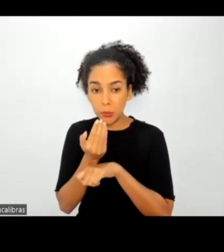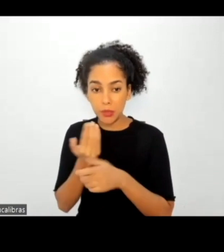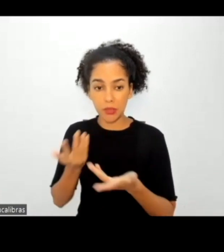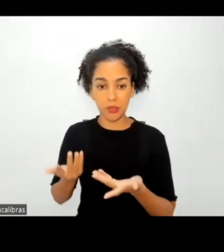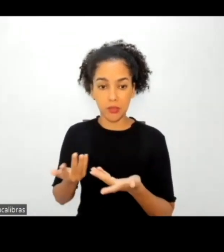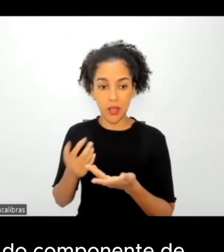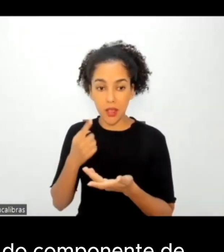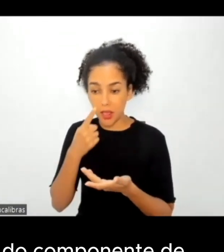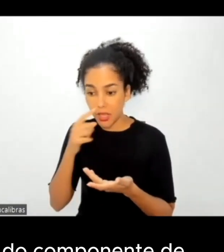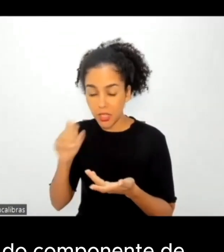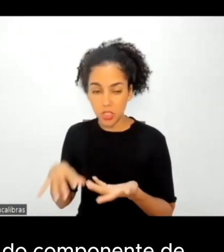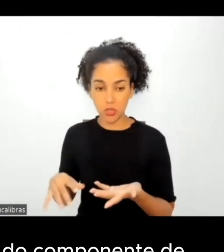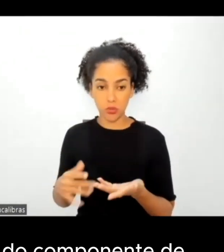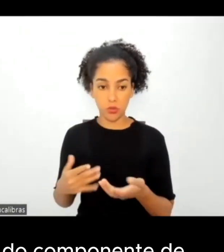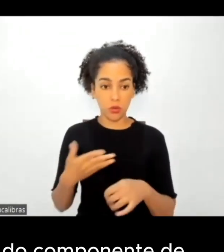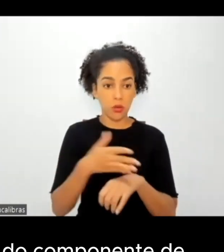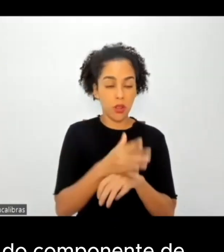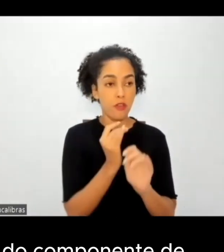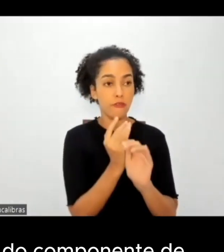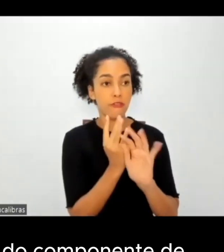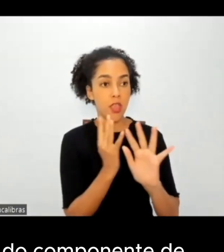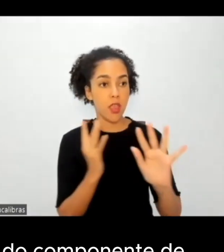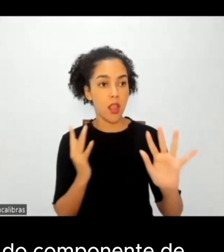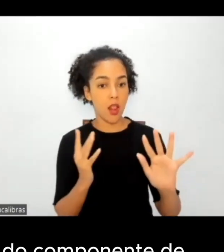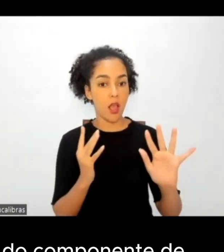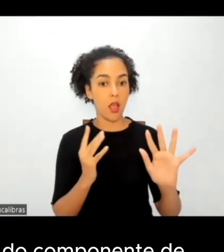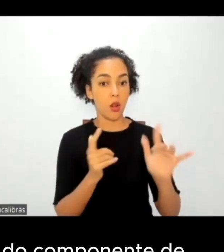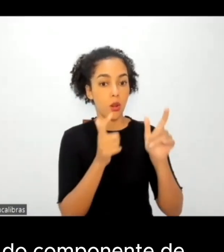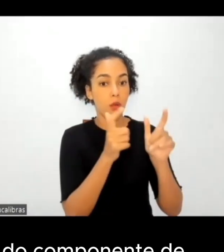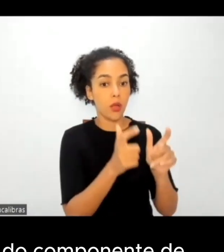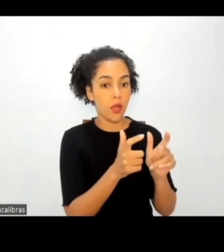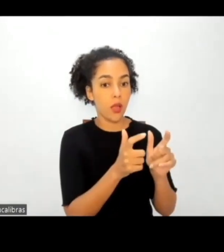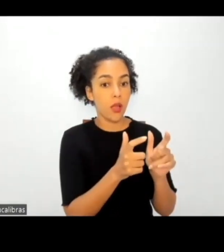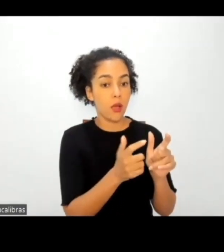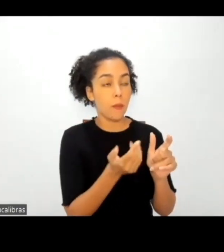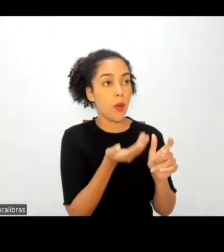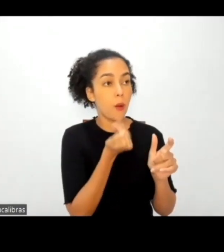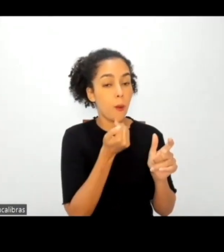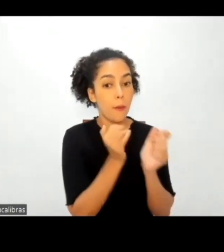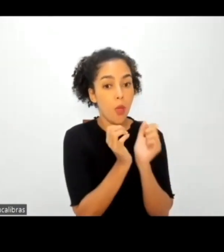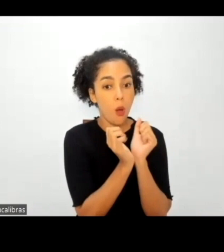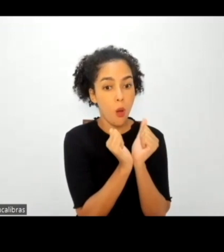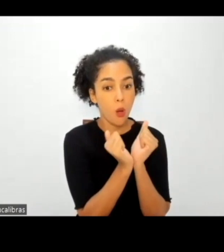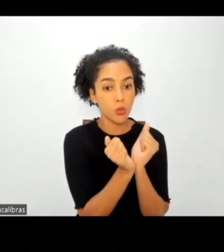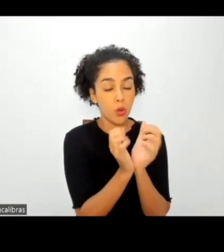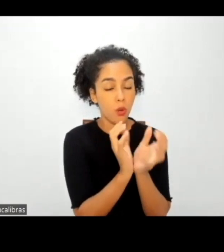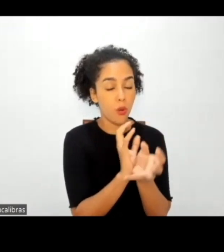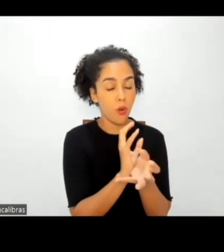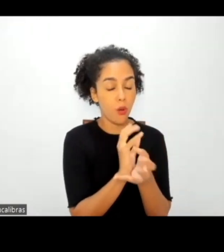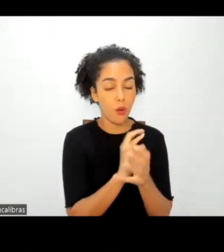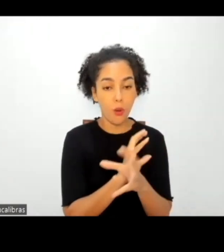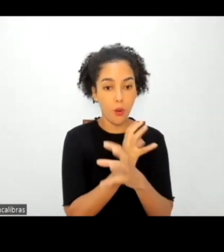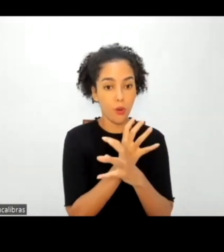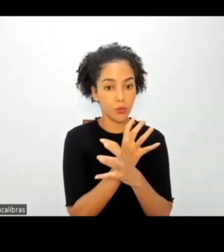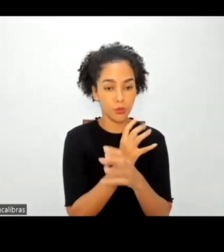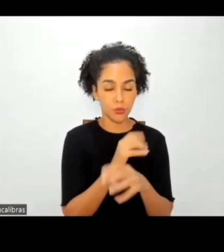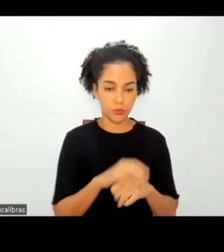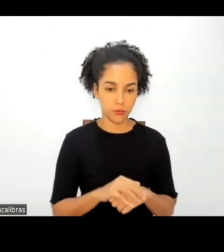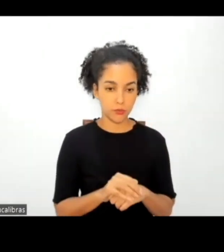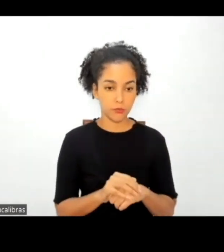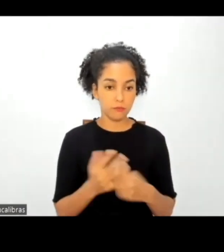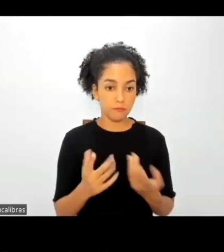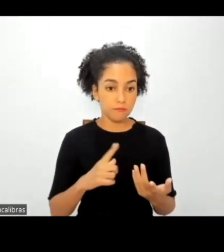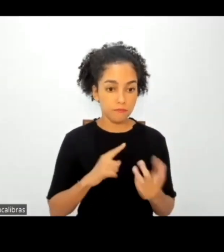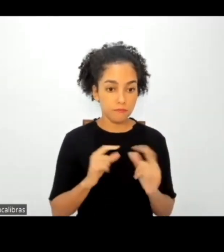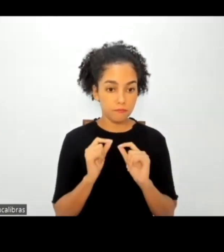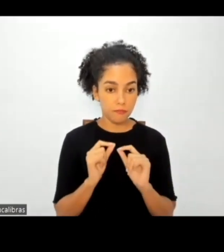ossos, né? E que são pessoas que, para além do componente de classe, têm condição étnico-racial de gênero muito bem demarcada.